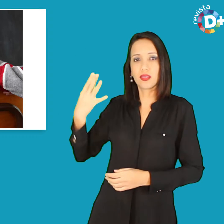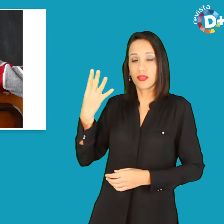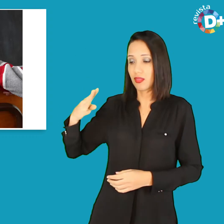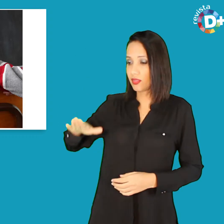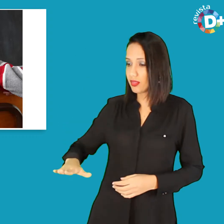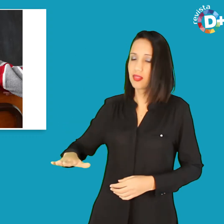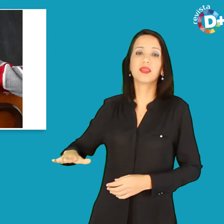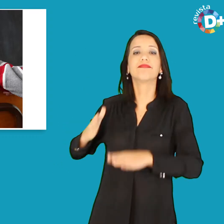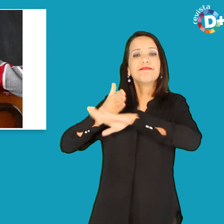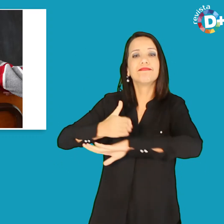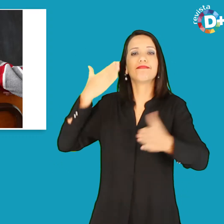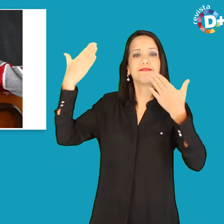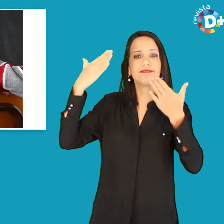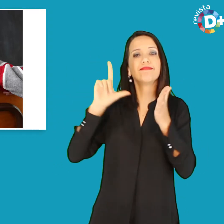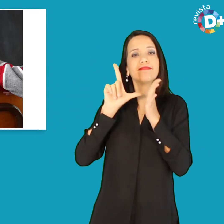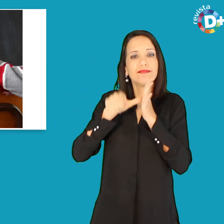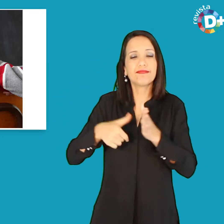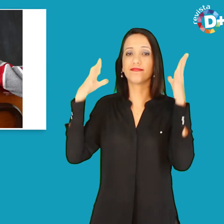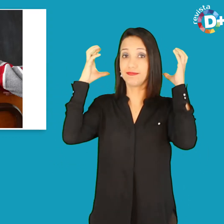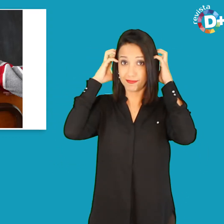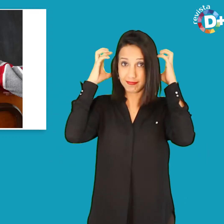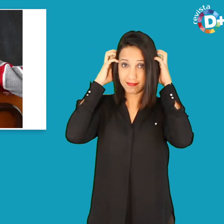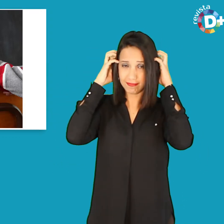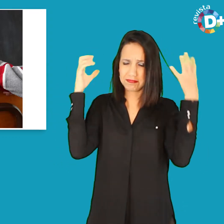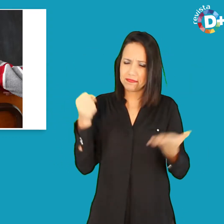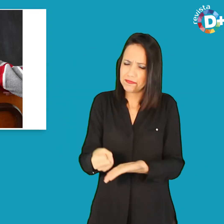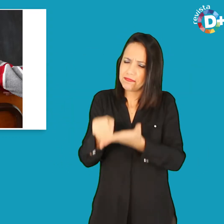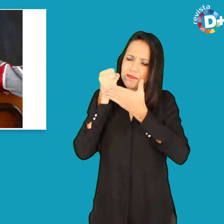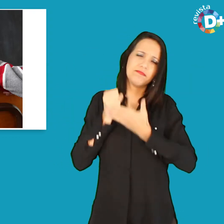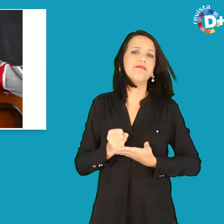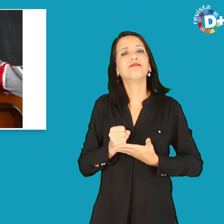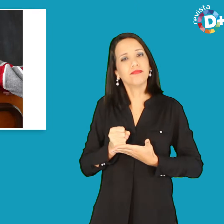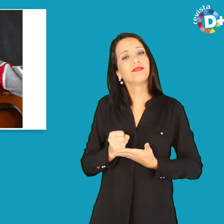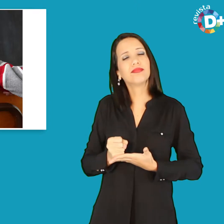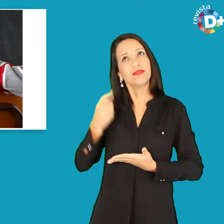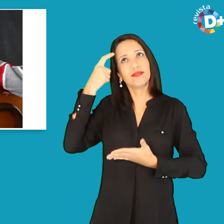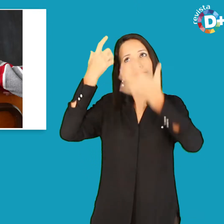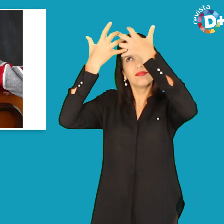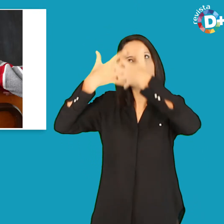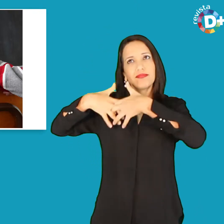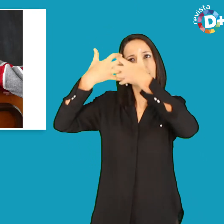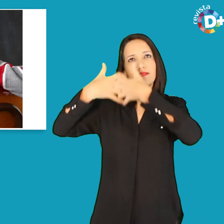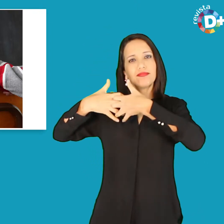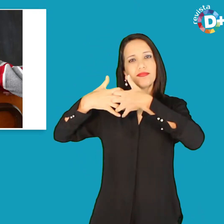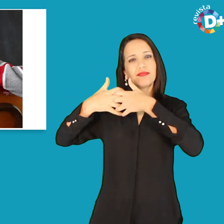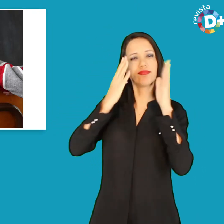ia à psicóloga e depois na fonoaudióloga, que me ajudou com a organização mental, afirma Danilo, hoje